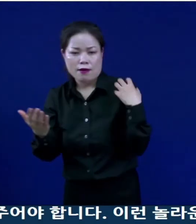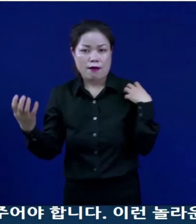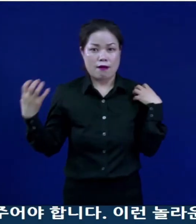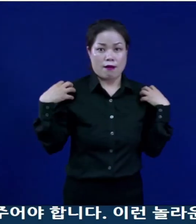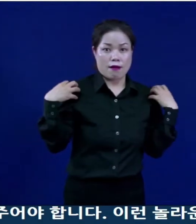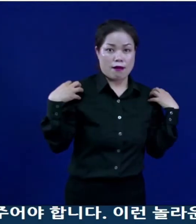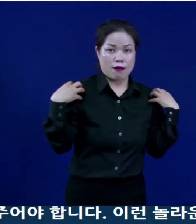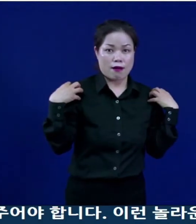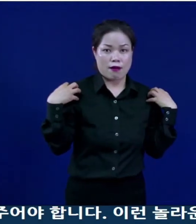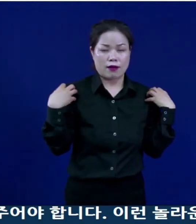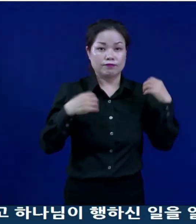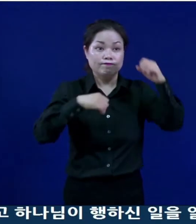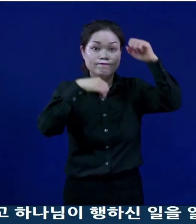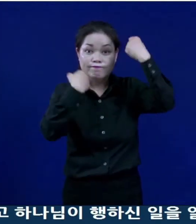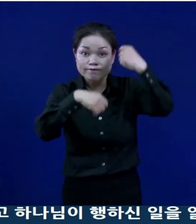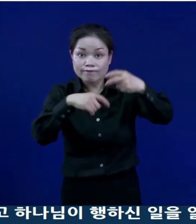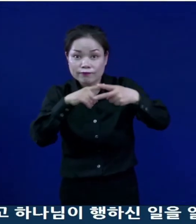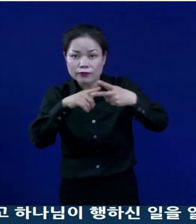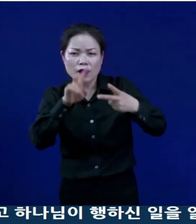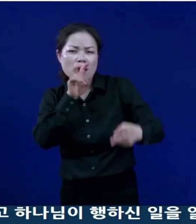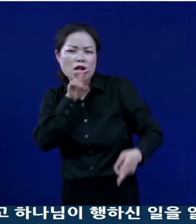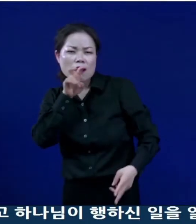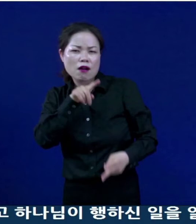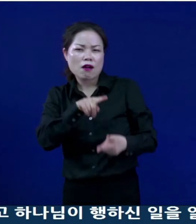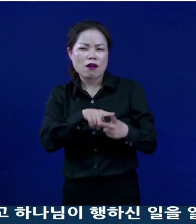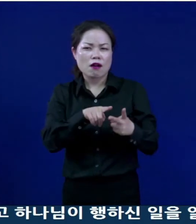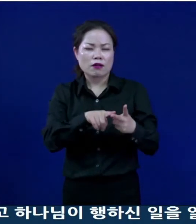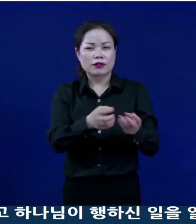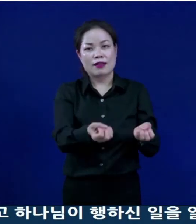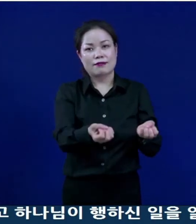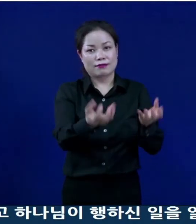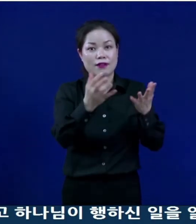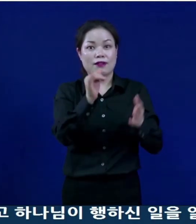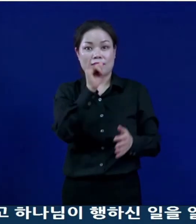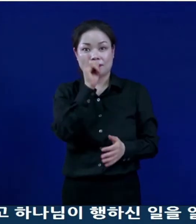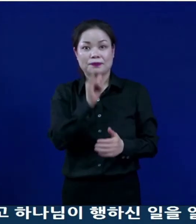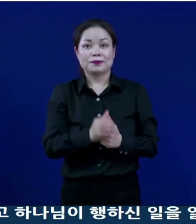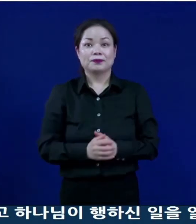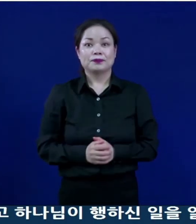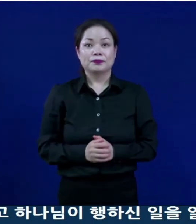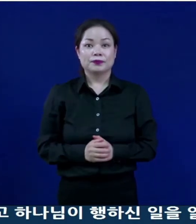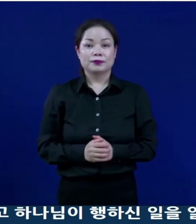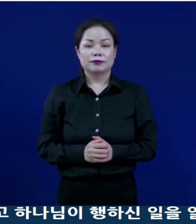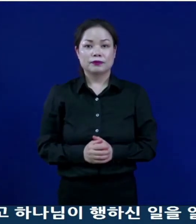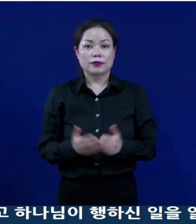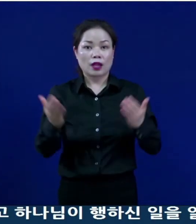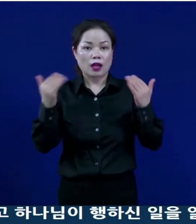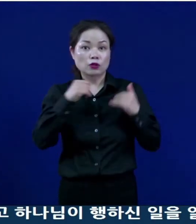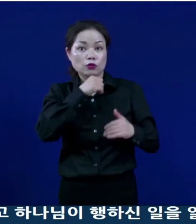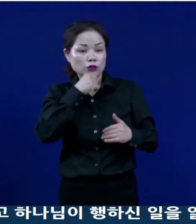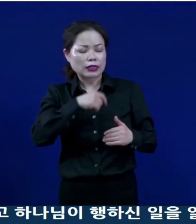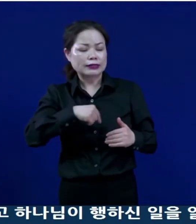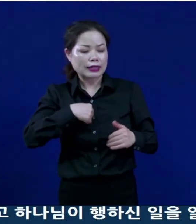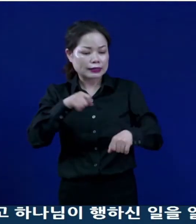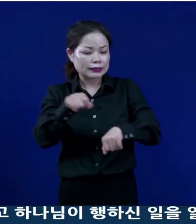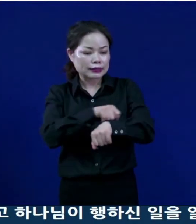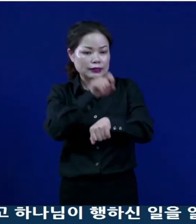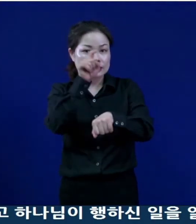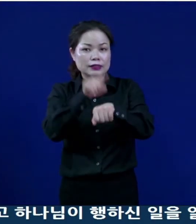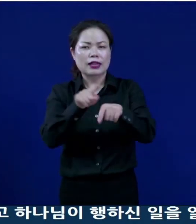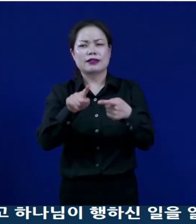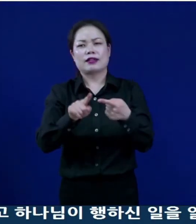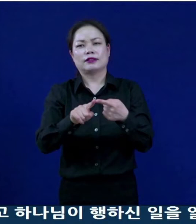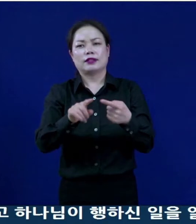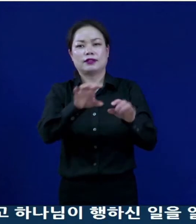그것을 가지고 연극을 하든지 노래를 하든지 그런 행사들을 하는 것을 봅니다. 학교 성적이 아닌 자신의 특기에 따라서